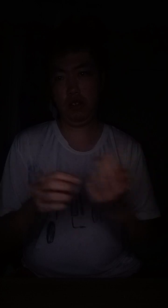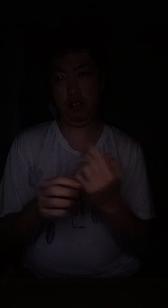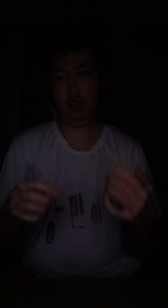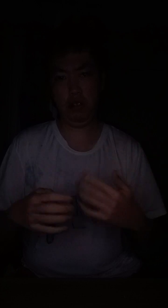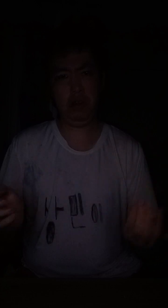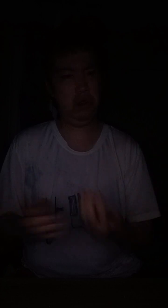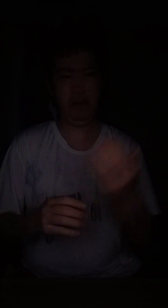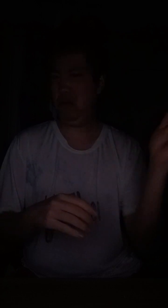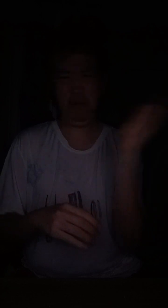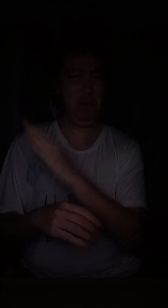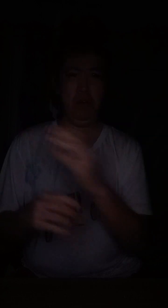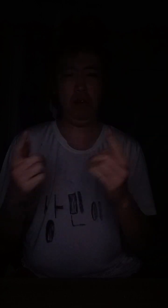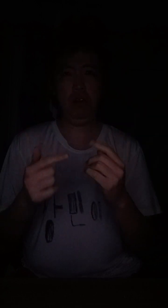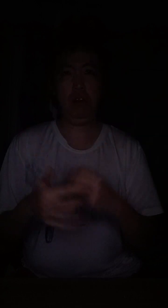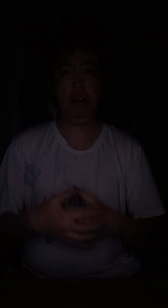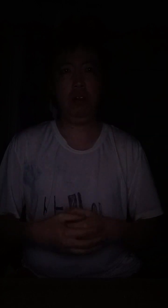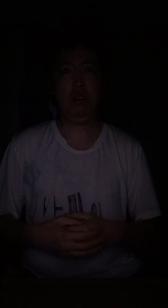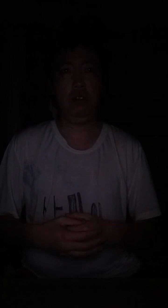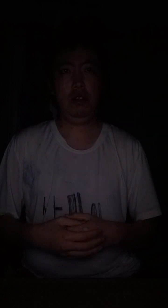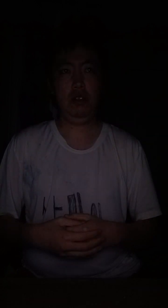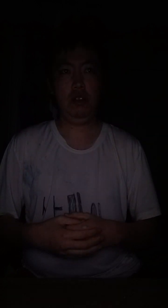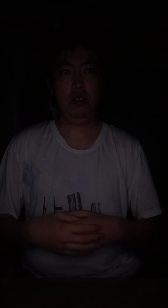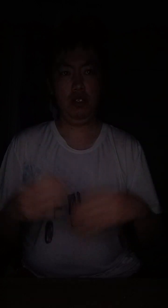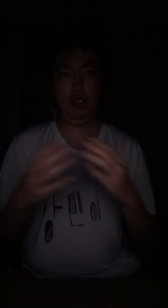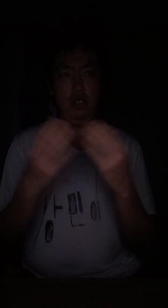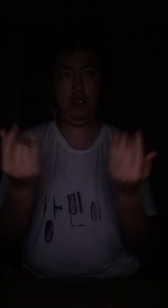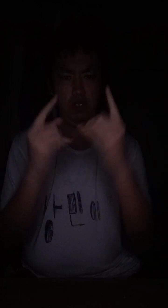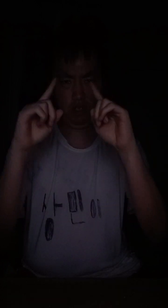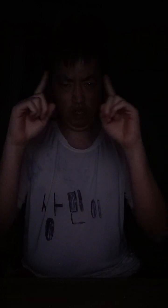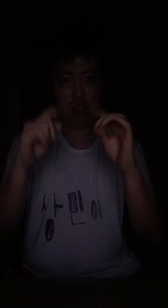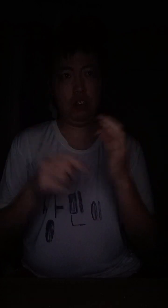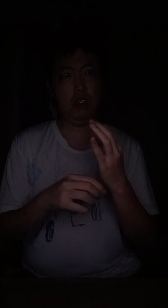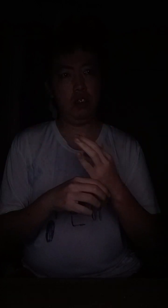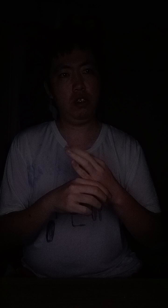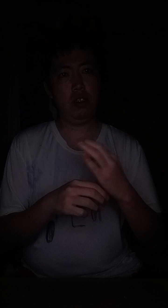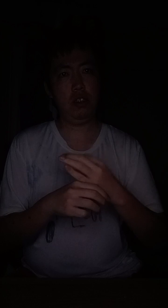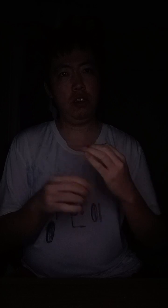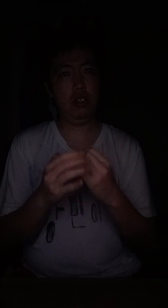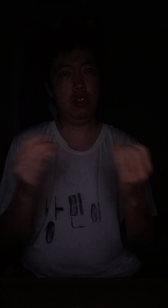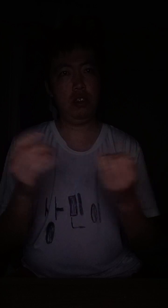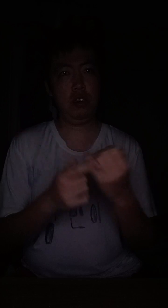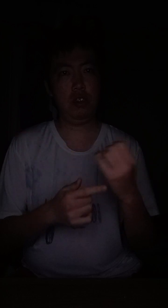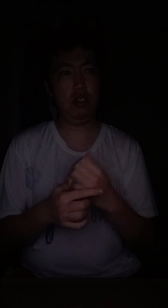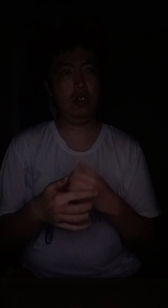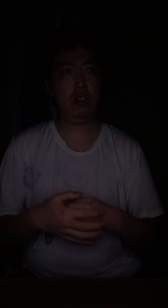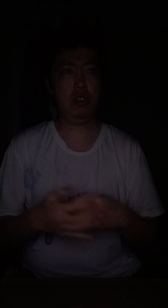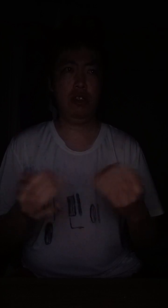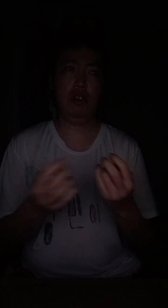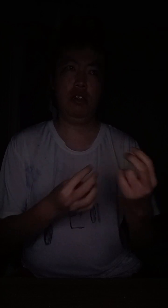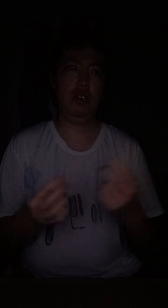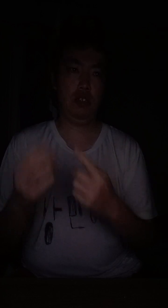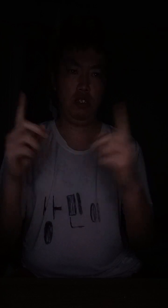사건은 그렇지 않다는 겁니다. 여성들이 분노하는 것은 남성 가해자가 절대 다수인 다른 불법 촬영